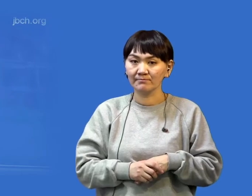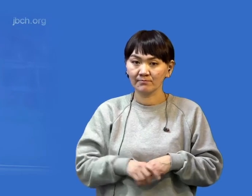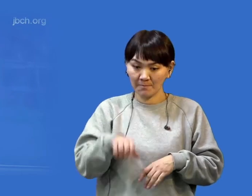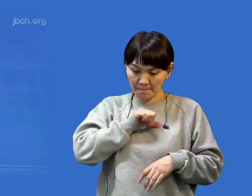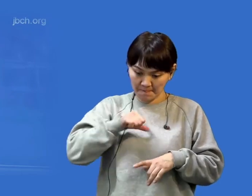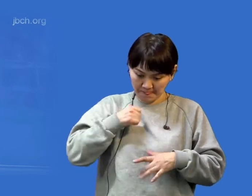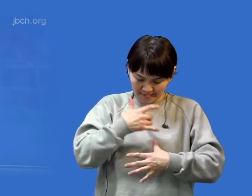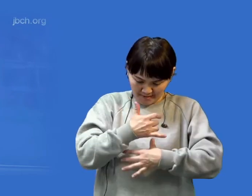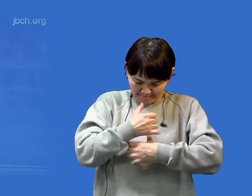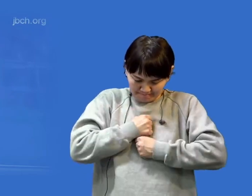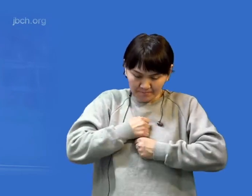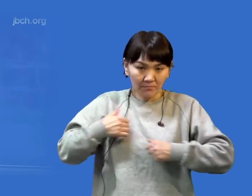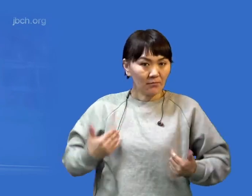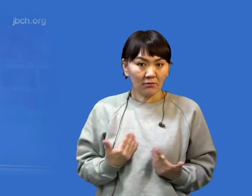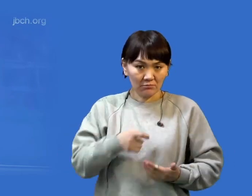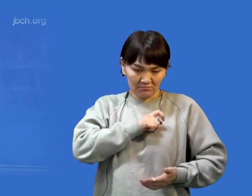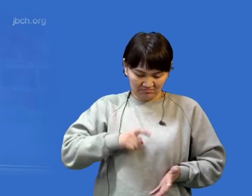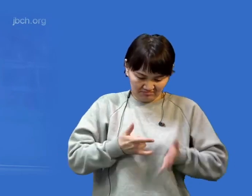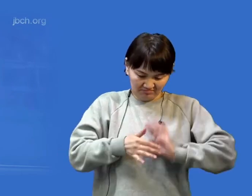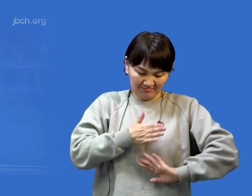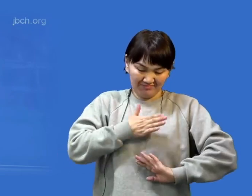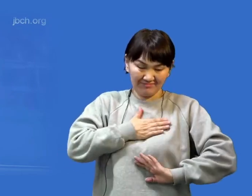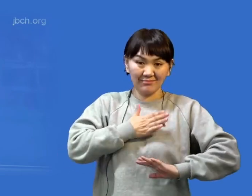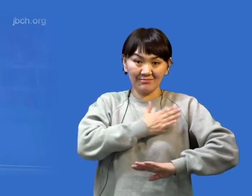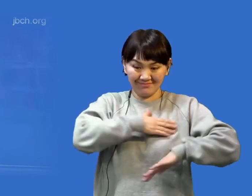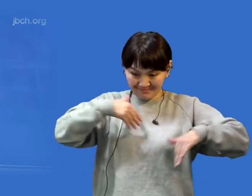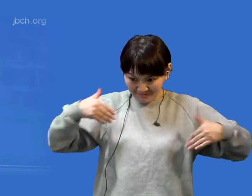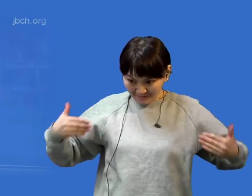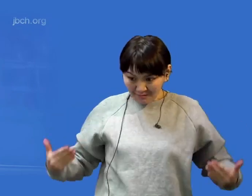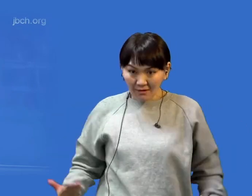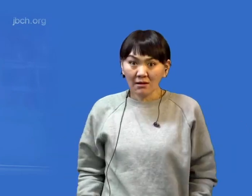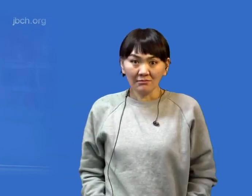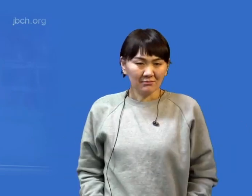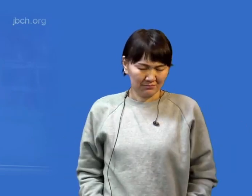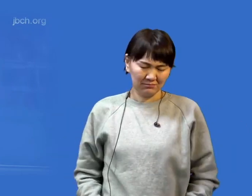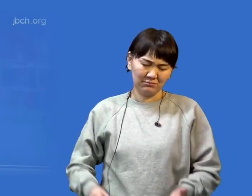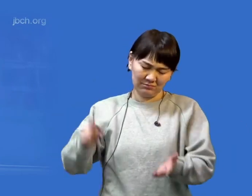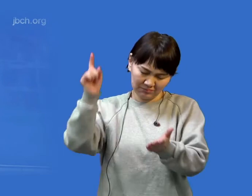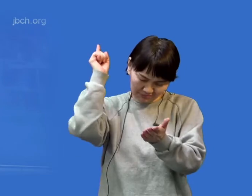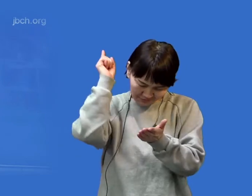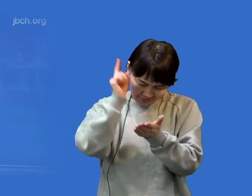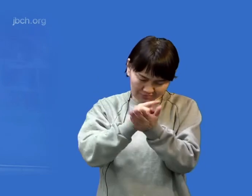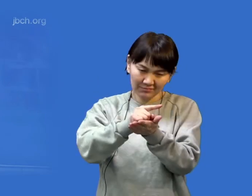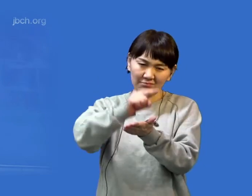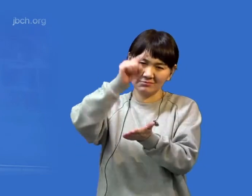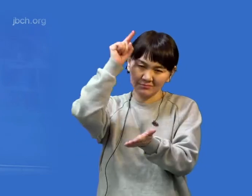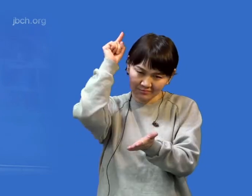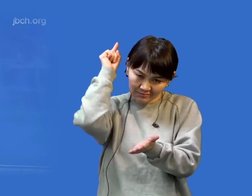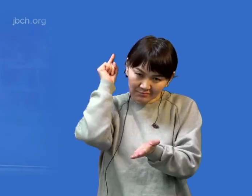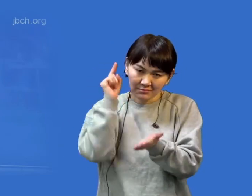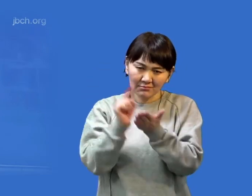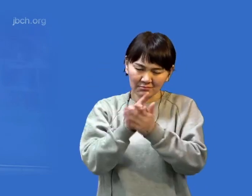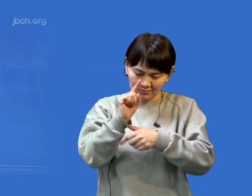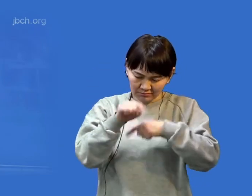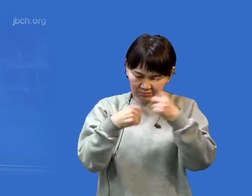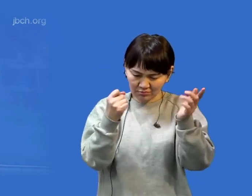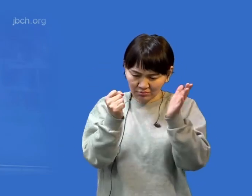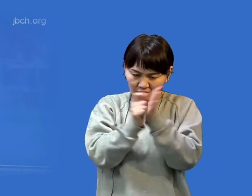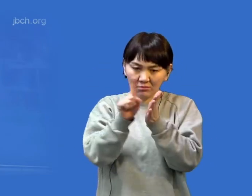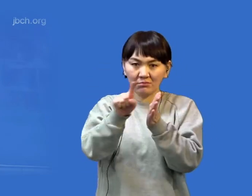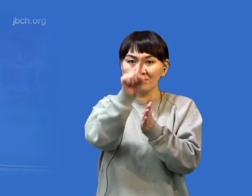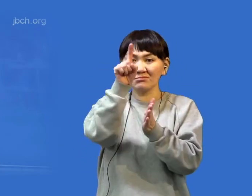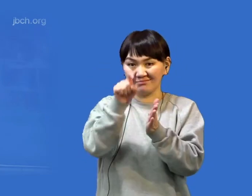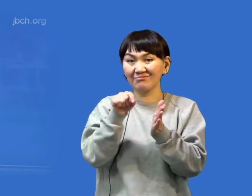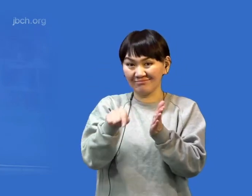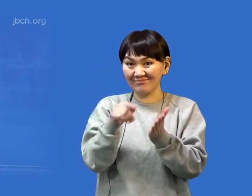Өөрийгөө захирж амьдрна гэдэг нь христтэгч хүний итгэлийн амьдрал дүр туйлын туйлаас чухал асуудал юм аа.